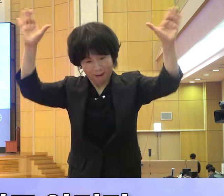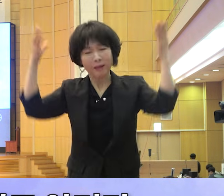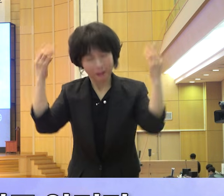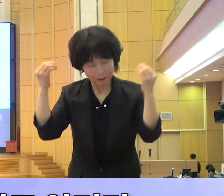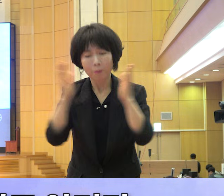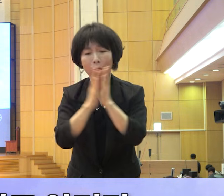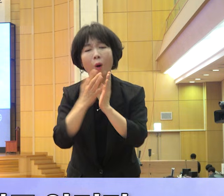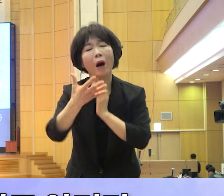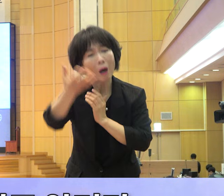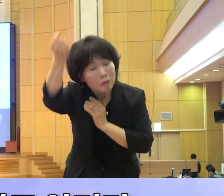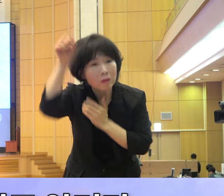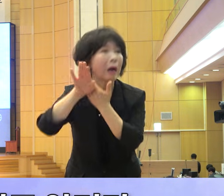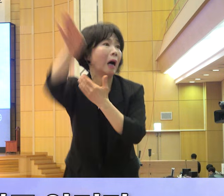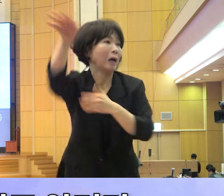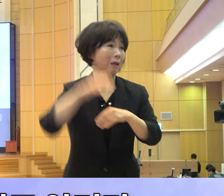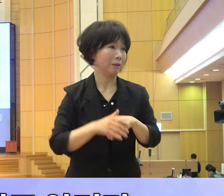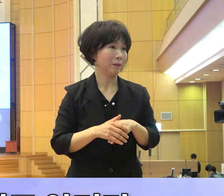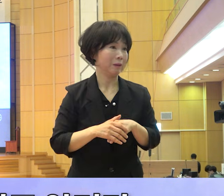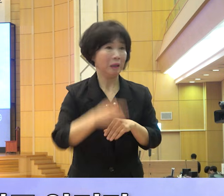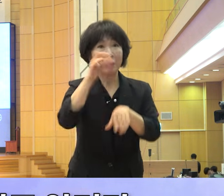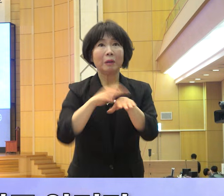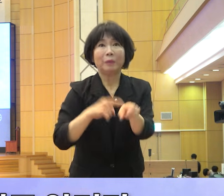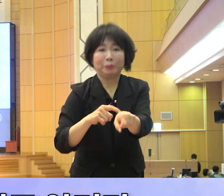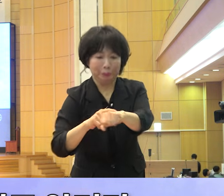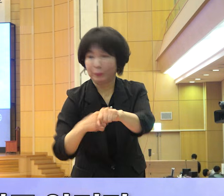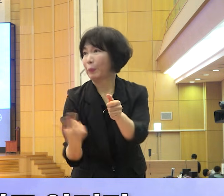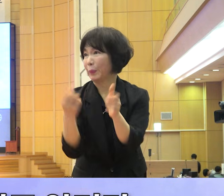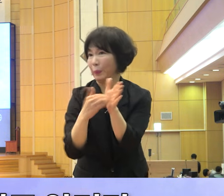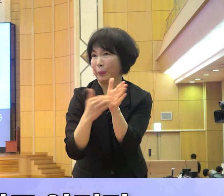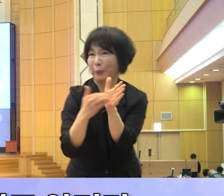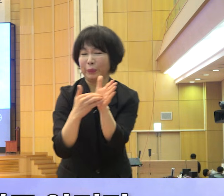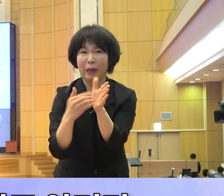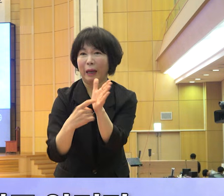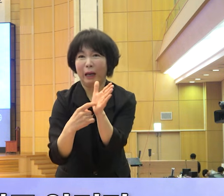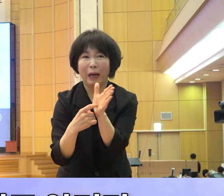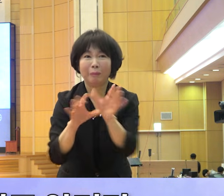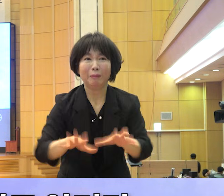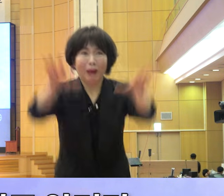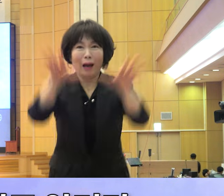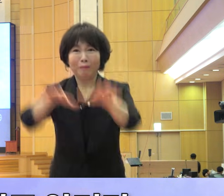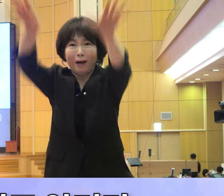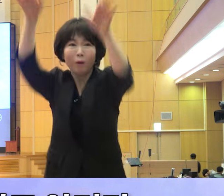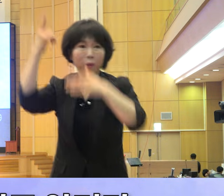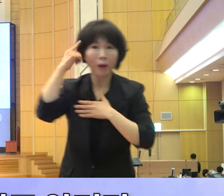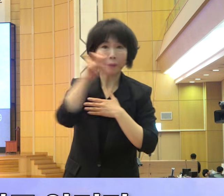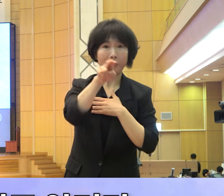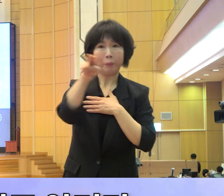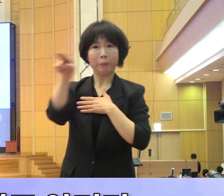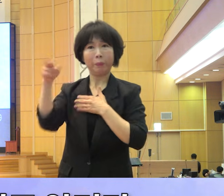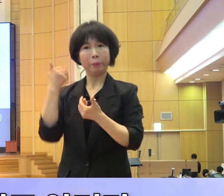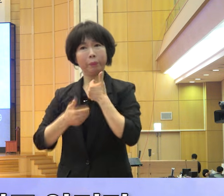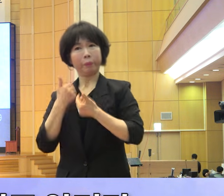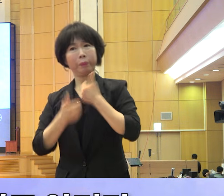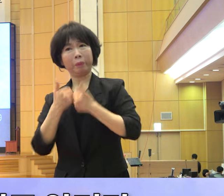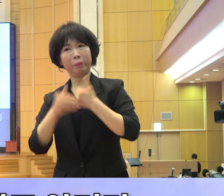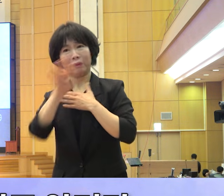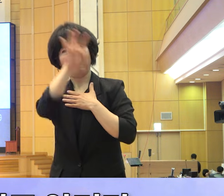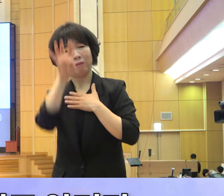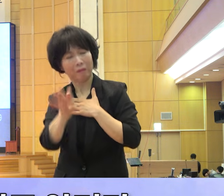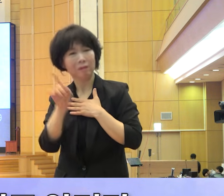걸리고, 이런 불편 때문에 먼저 나가는 것 같아요. 모르겠어요. 제가 보기엔 그렇게 생각이